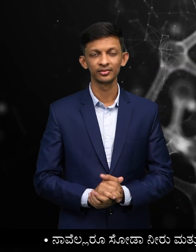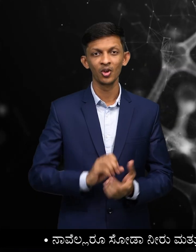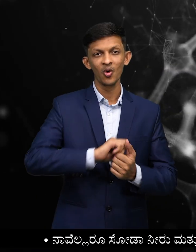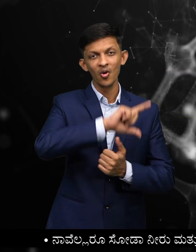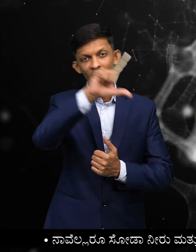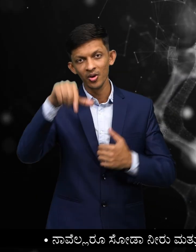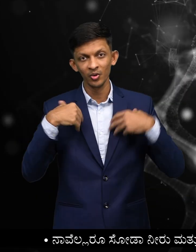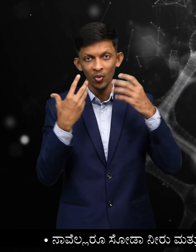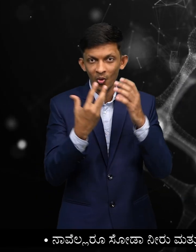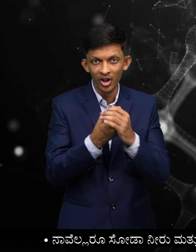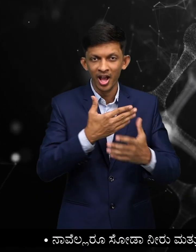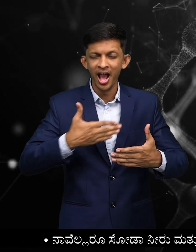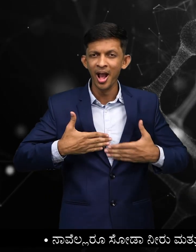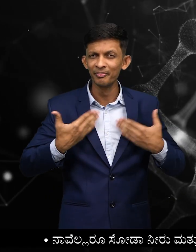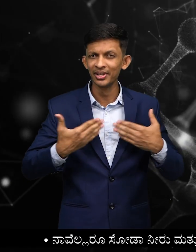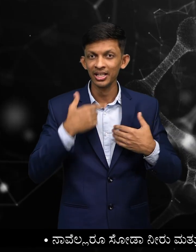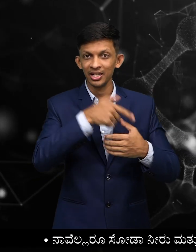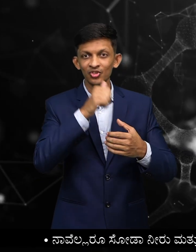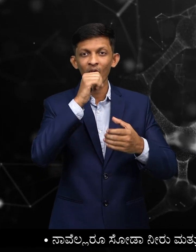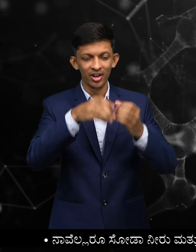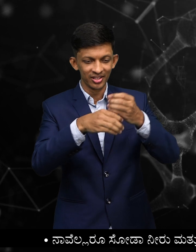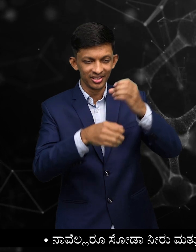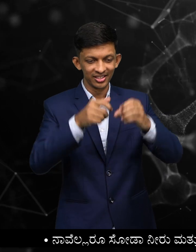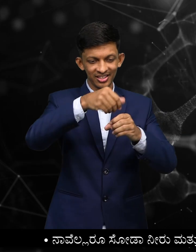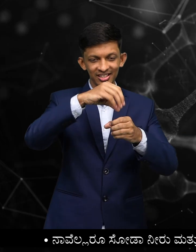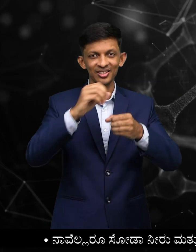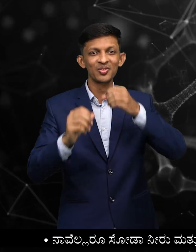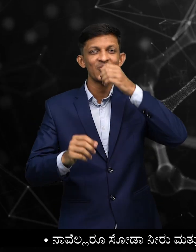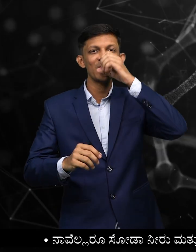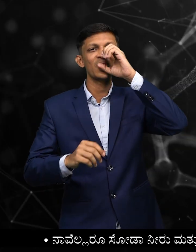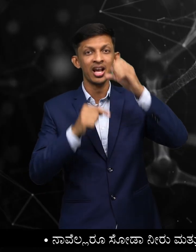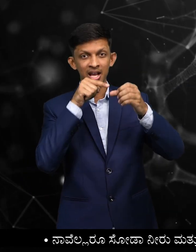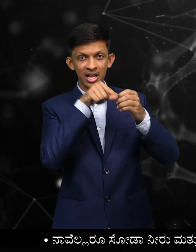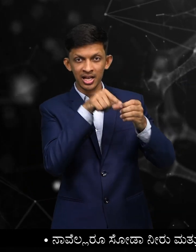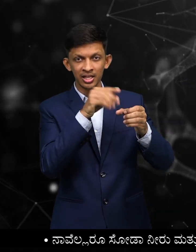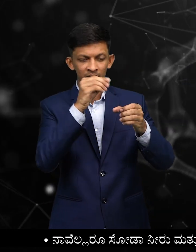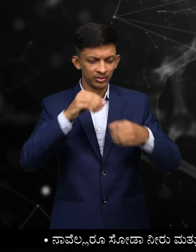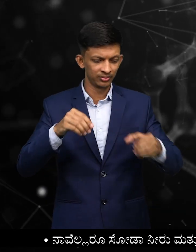ನಾವೆಲ್ಲರೂ ಸೋಡಾ ನೀರು ಮತ್ತು ನಿಂಬೆ ಪಾನಕವನ್ನು ಕುಡಿಯುವುದನ್ನು ಆನಂದಿಸುತ್ತೇವೆ.